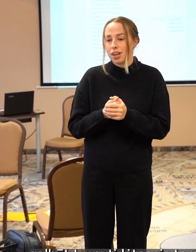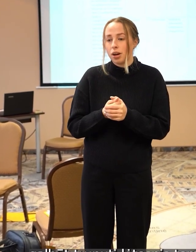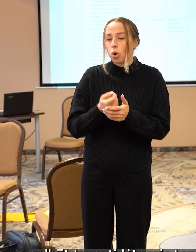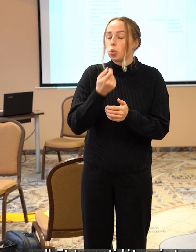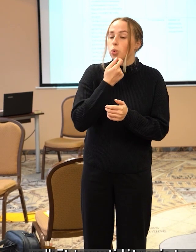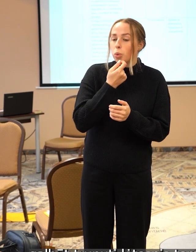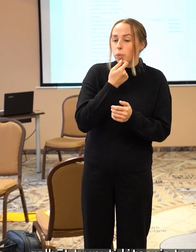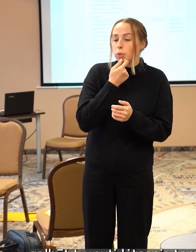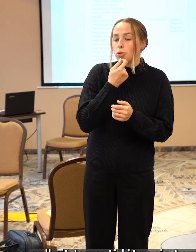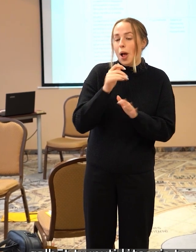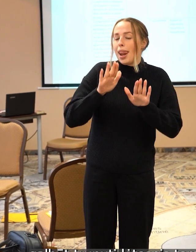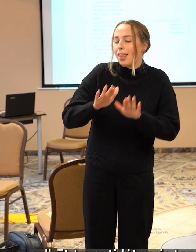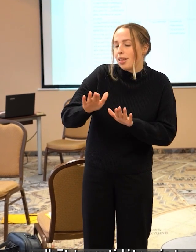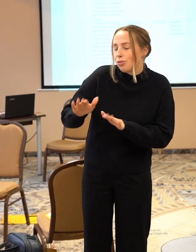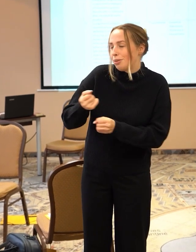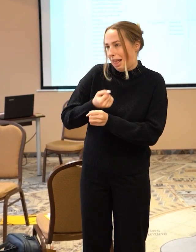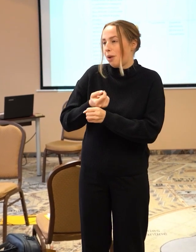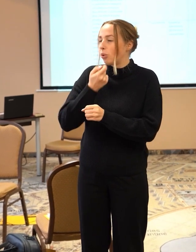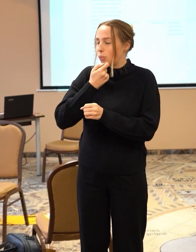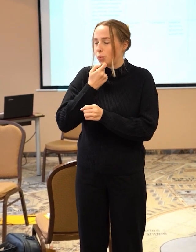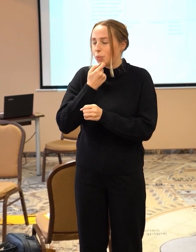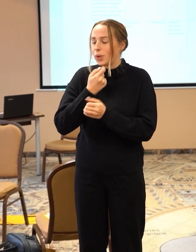trupučiuką galbūt lėtesnis tempas,